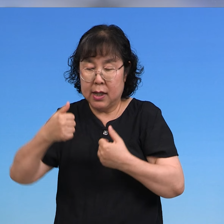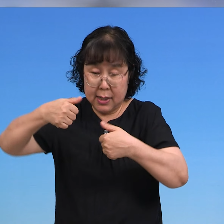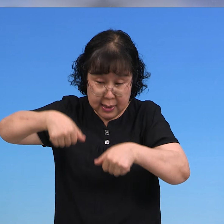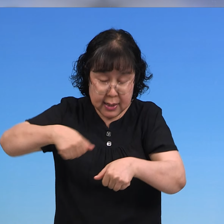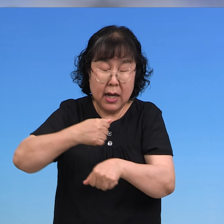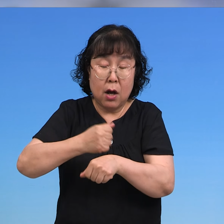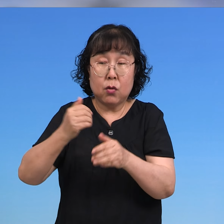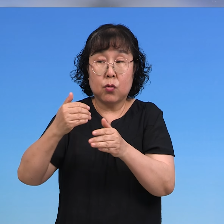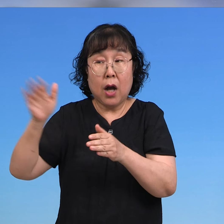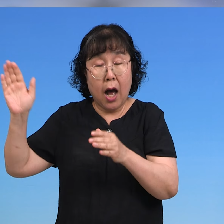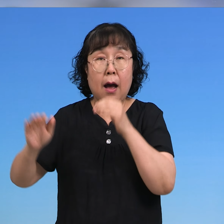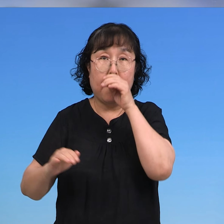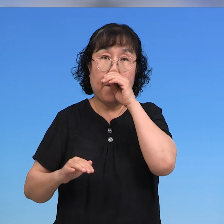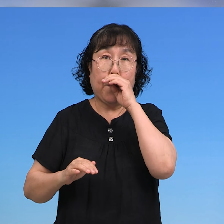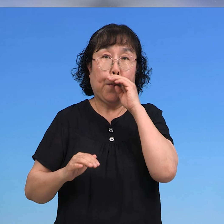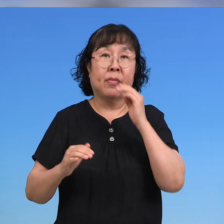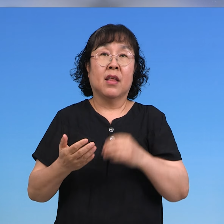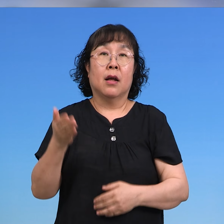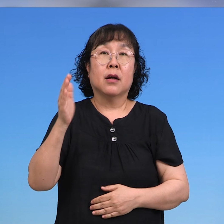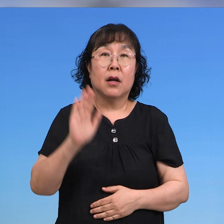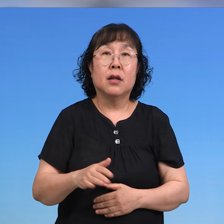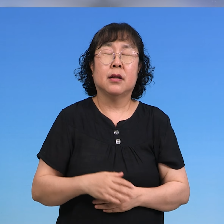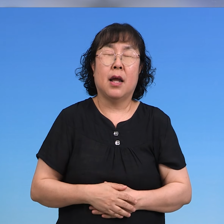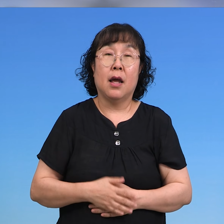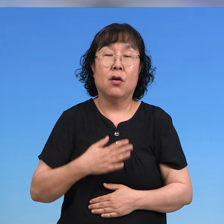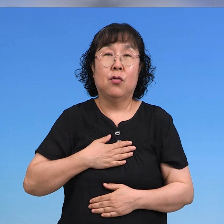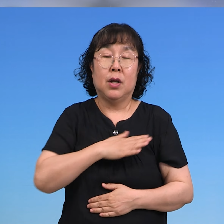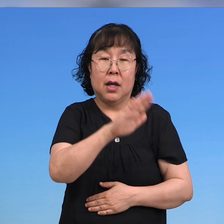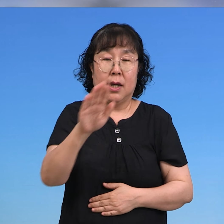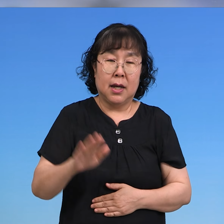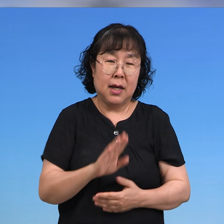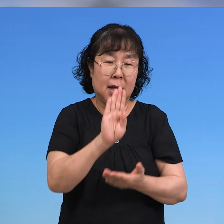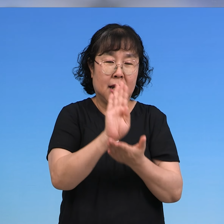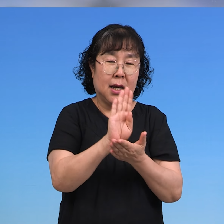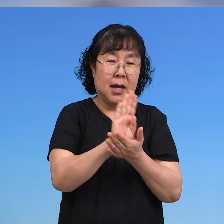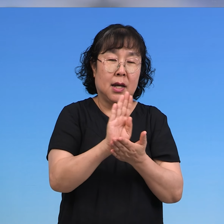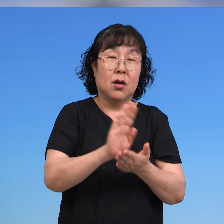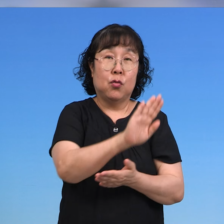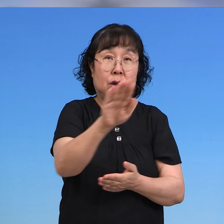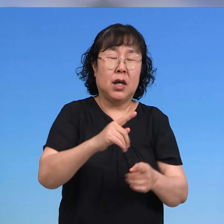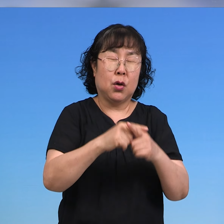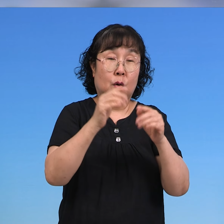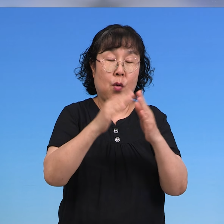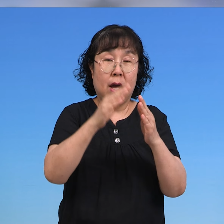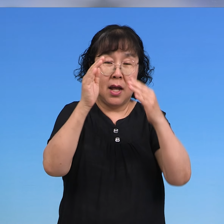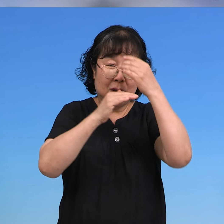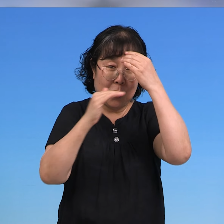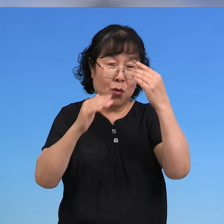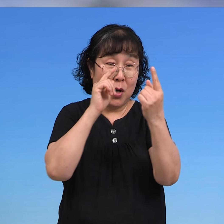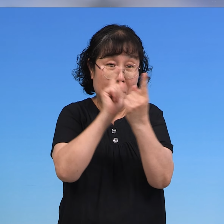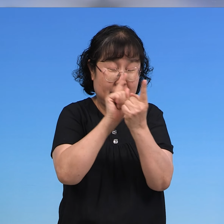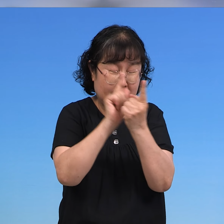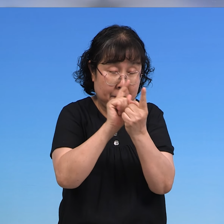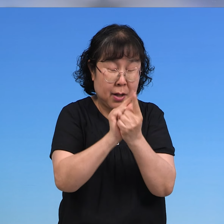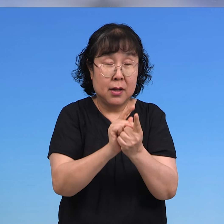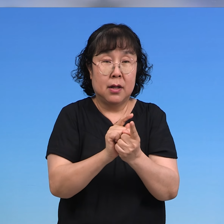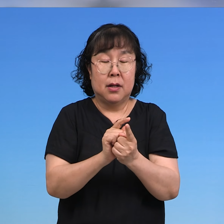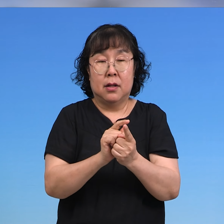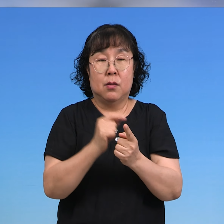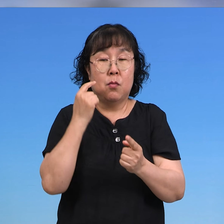사람들 걸어가는 데서 목사님 화이팅! 뭐 이러는 분이 계세요. 그 엄청 민망해요. 그분이